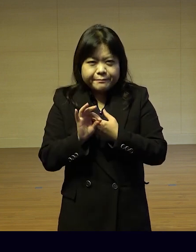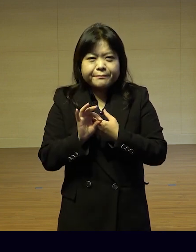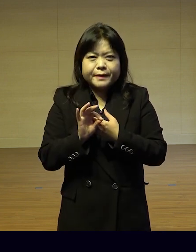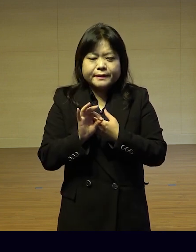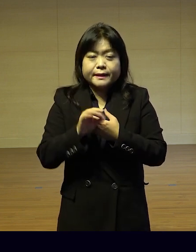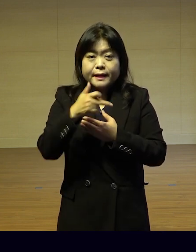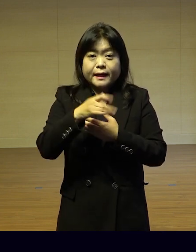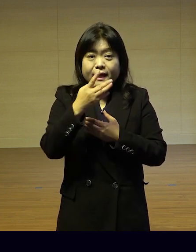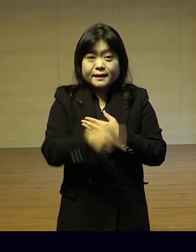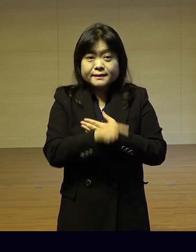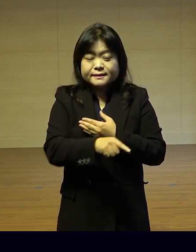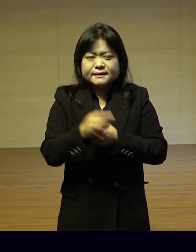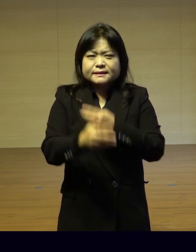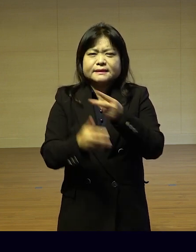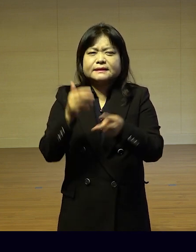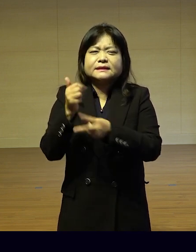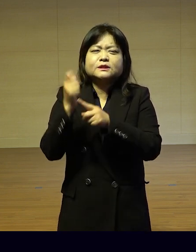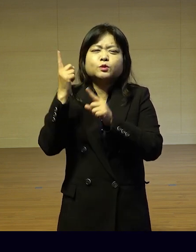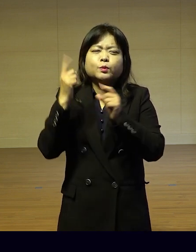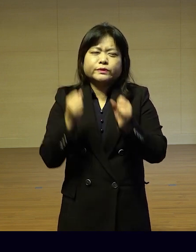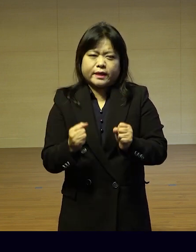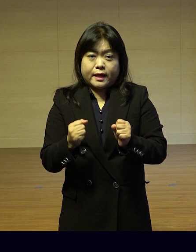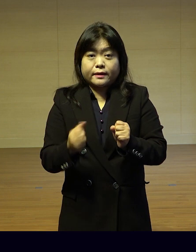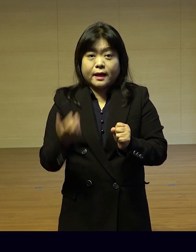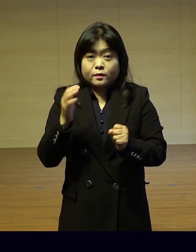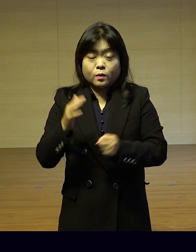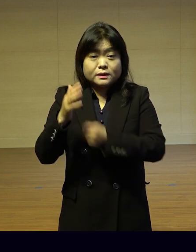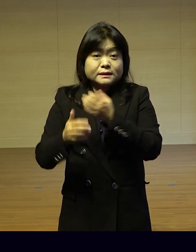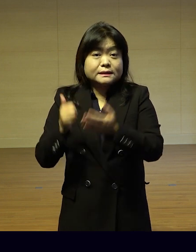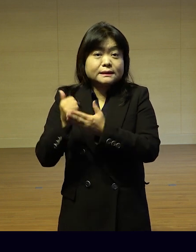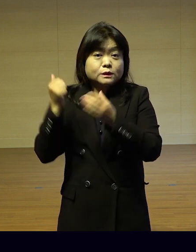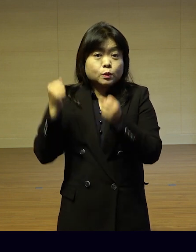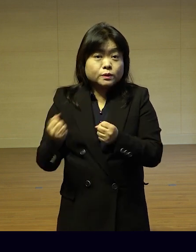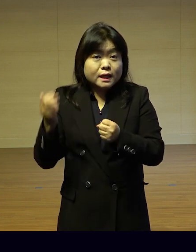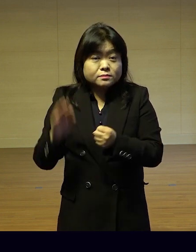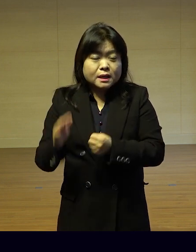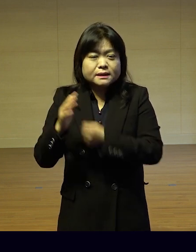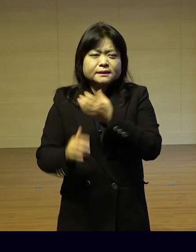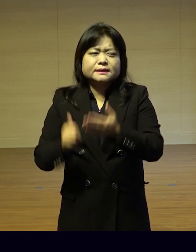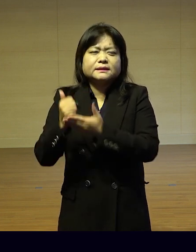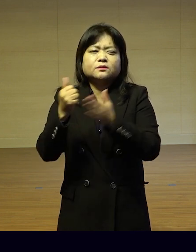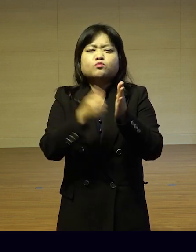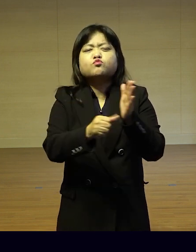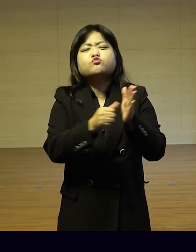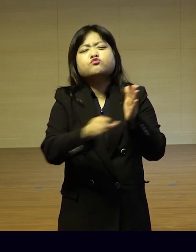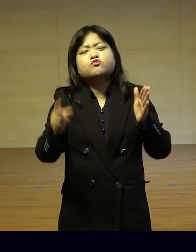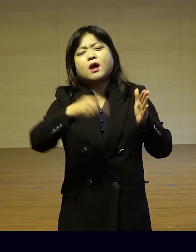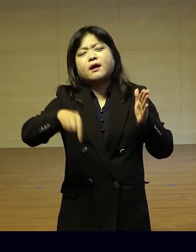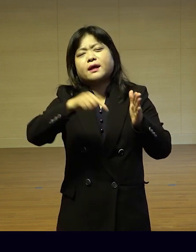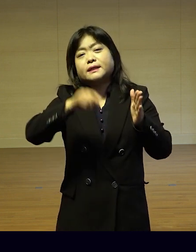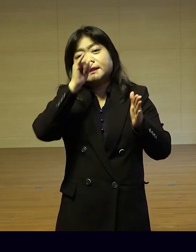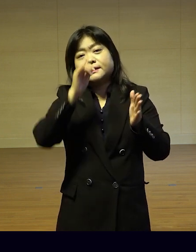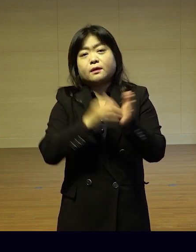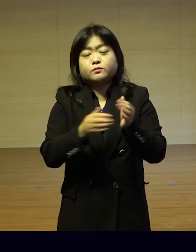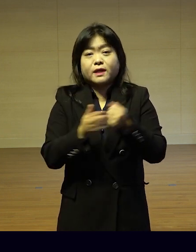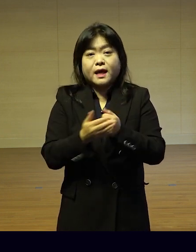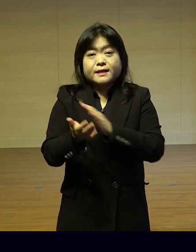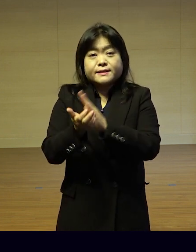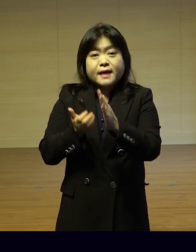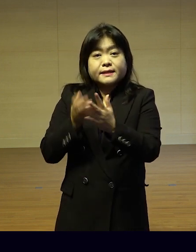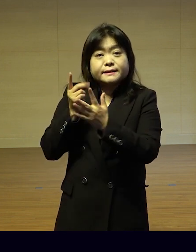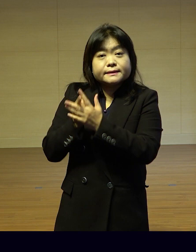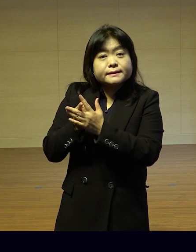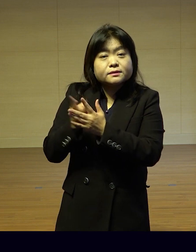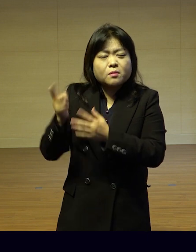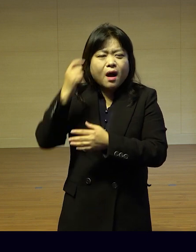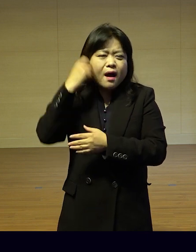만약에 칸트는 신이 존재한다 하더라도 신은 물 자체 혹은 물 자체의 영역에 있기 때문에, 예지계의 영역, 우리